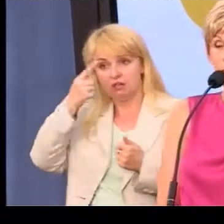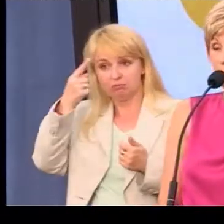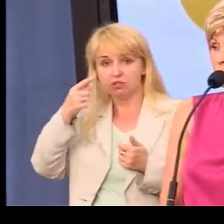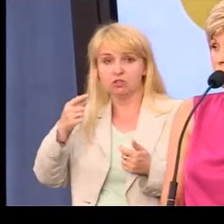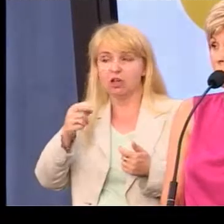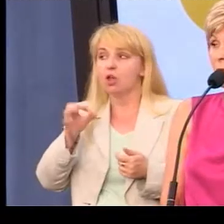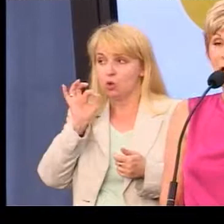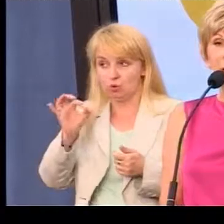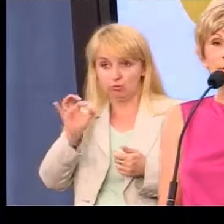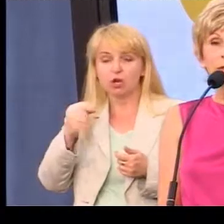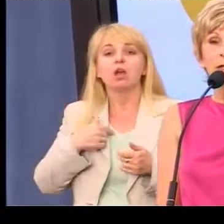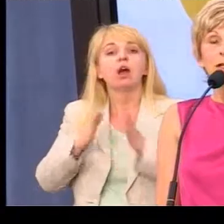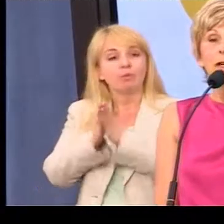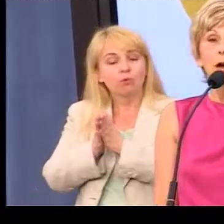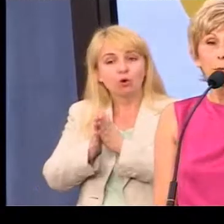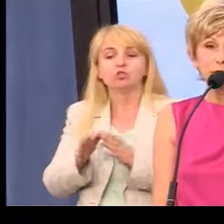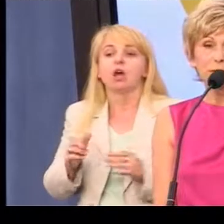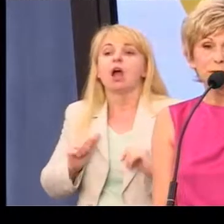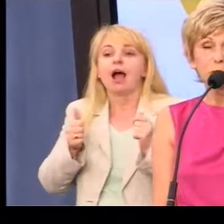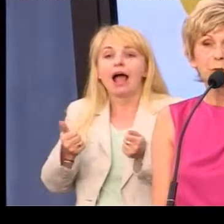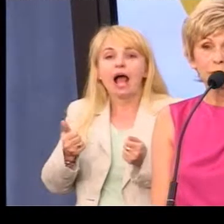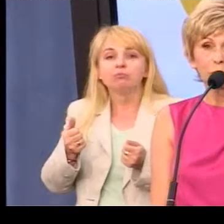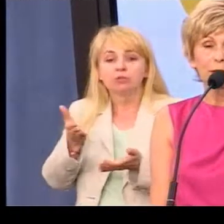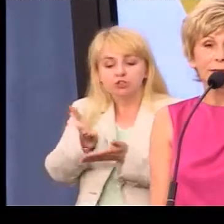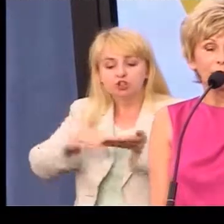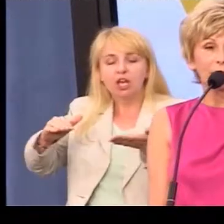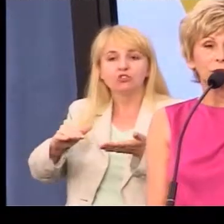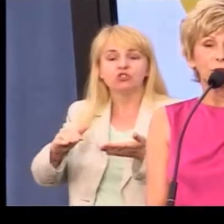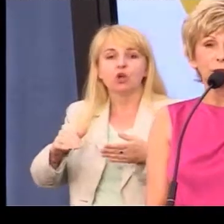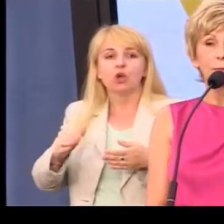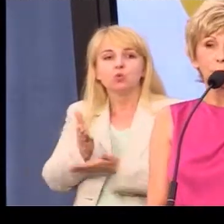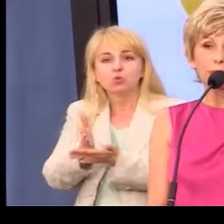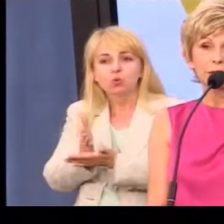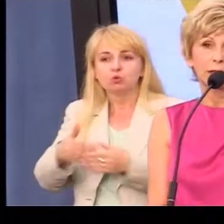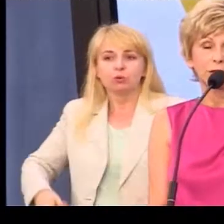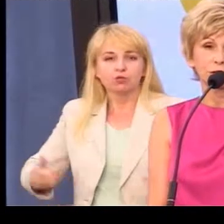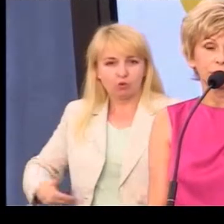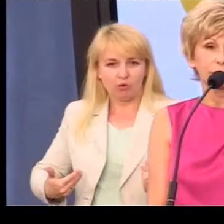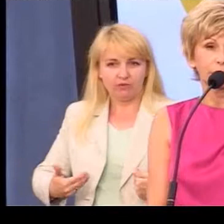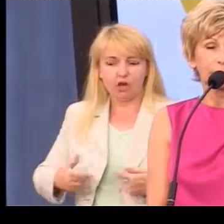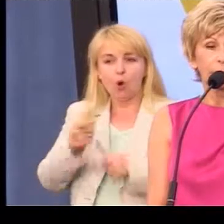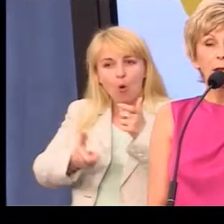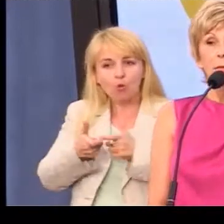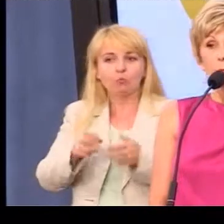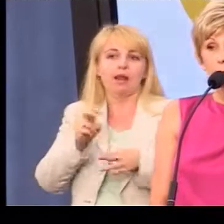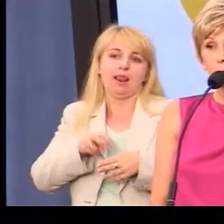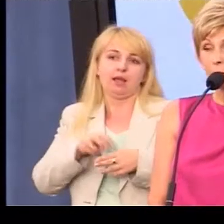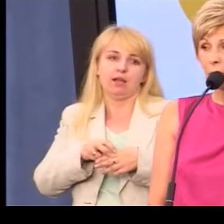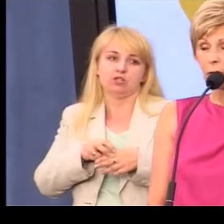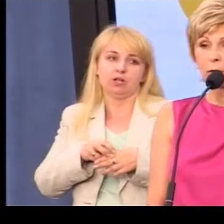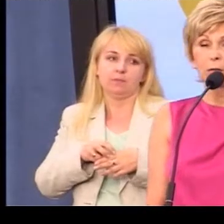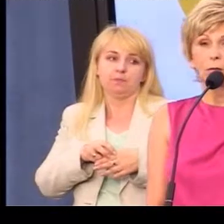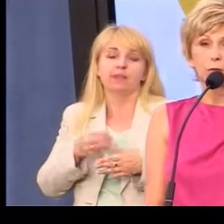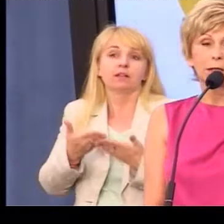ja bardzo proszę, aby obszarem służby zdrowia zajmowali się profesjonaliści. My,